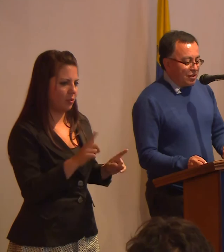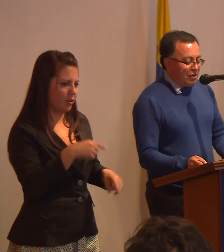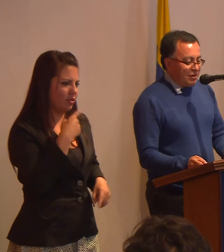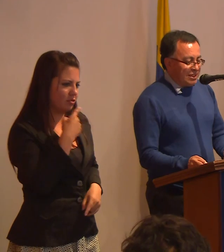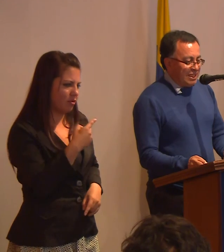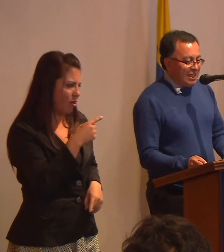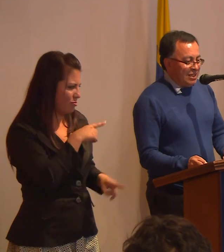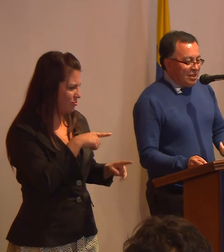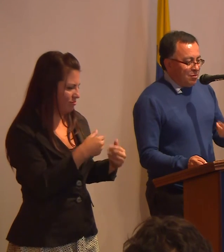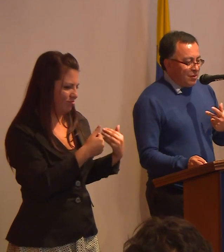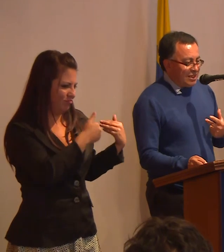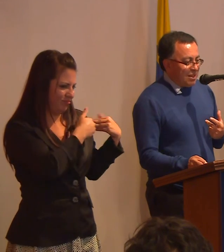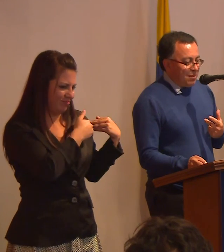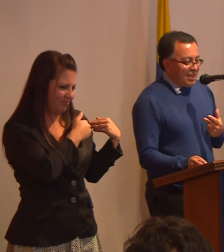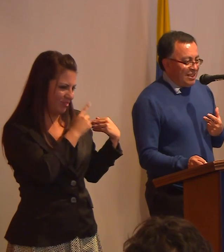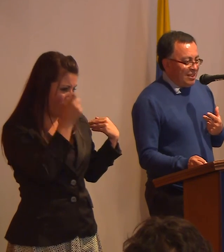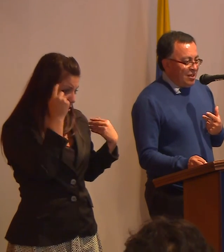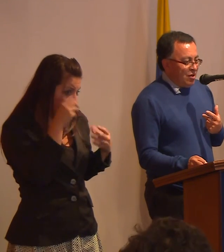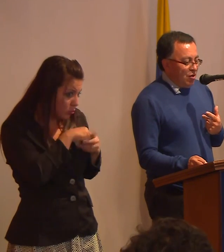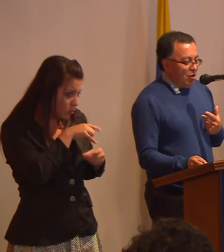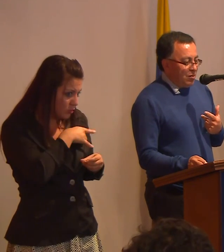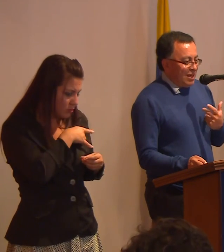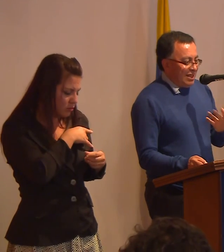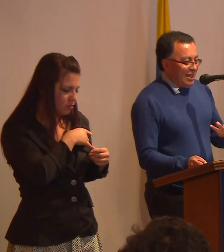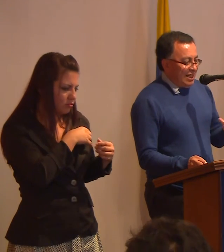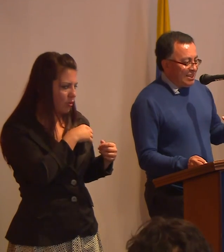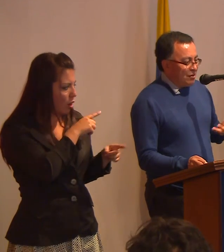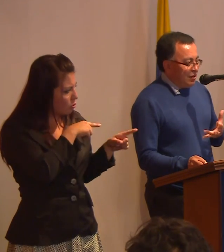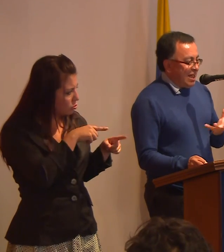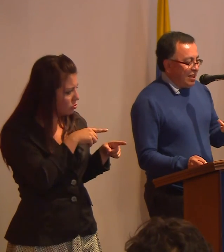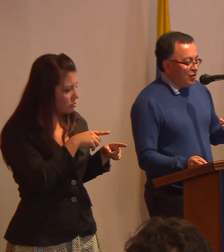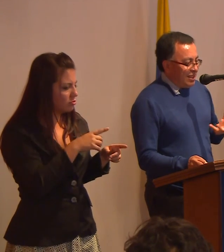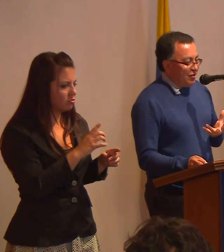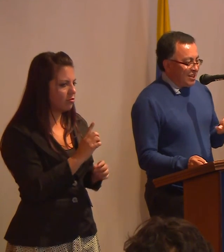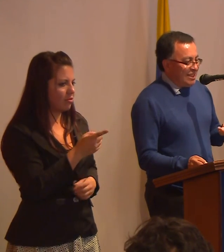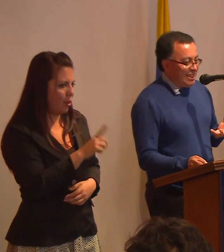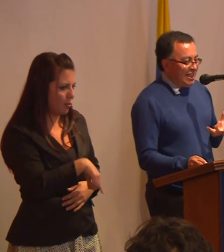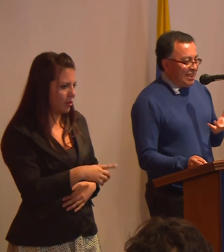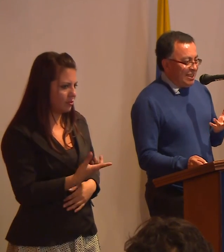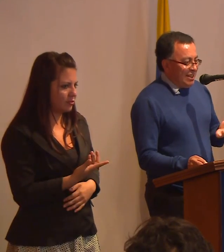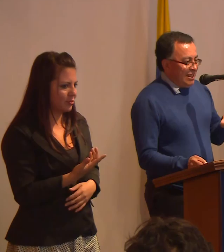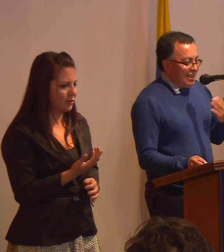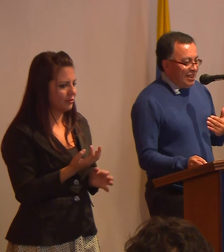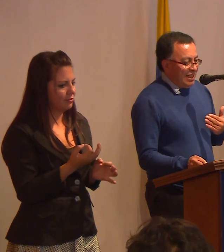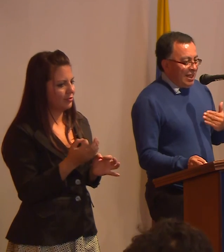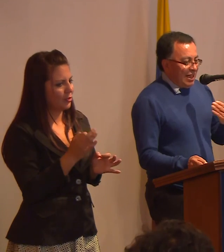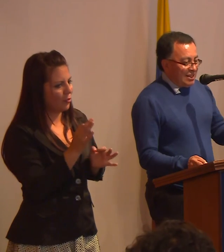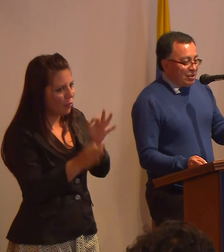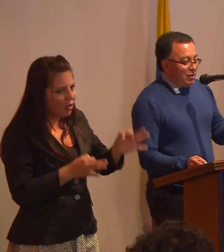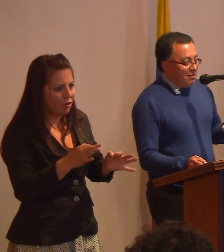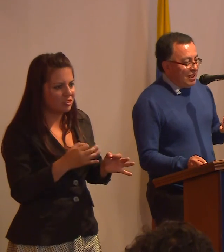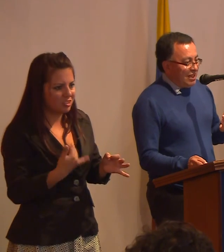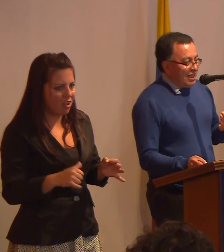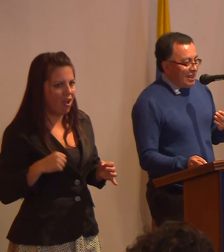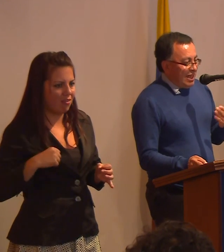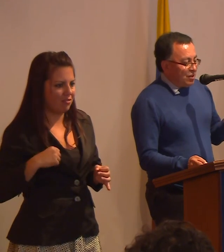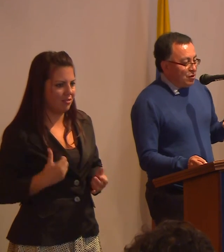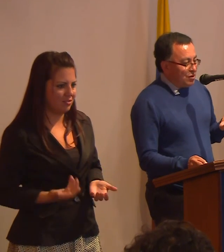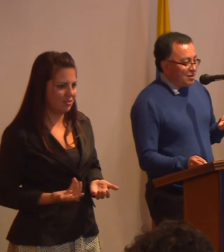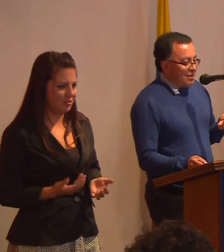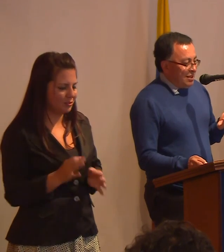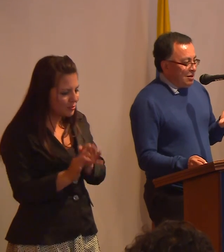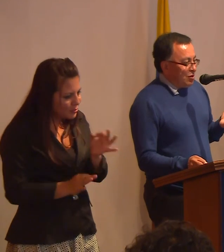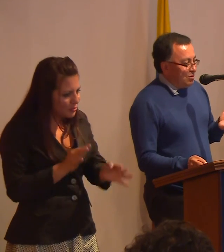cargos de gobierno en la universidad, pues también obran en ese cuidado de lo que se tiene, y seguramente